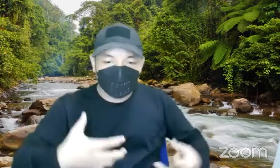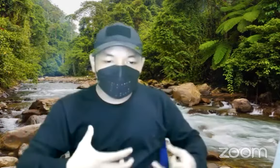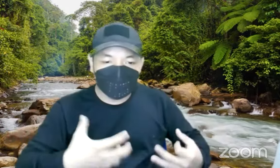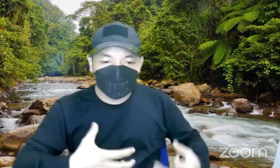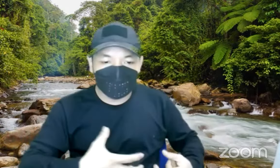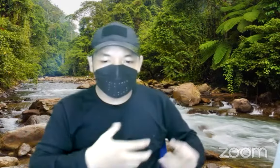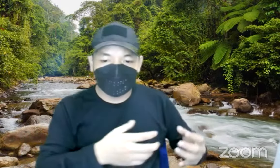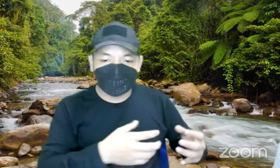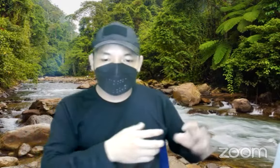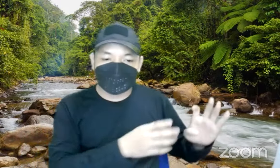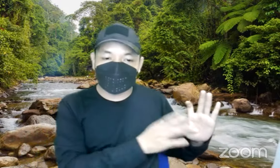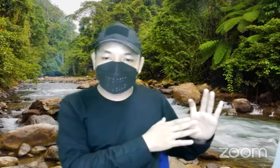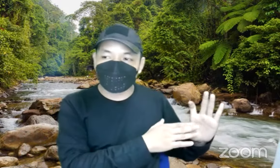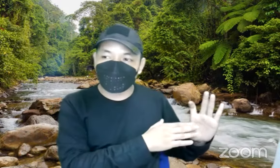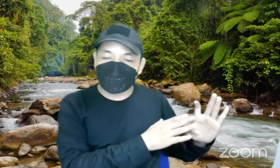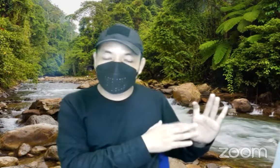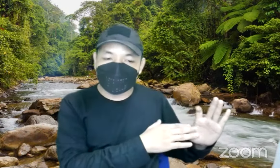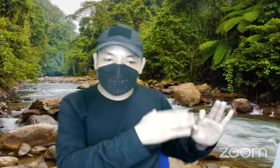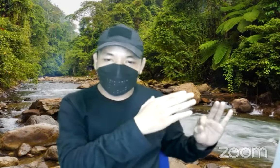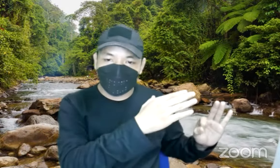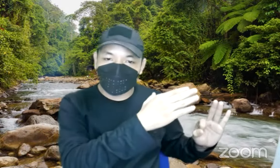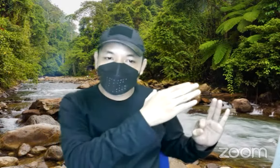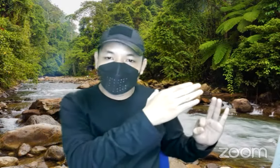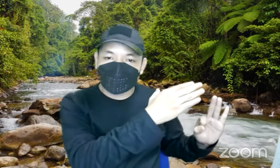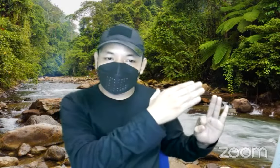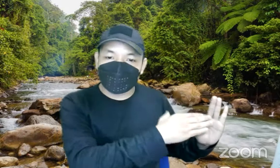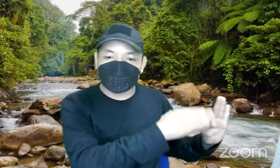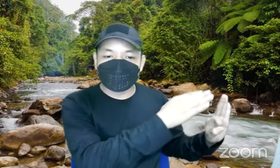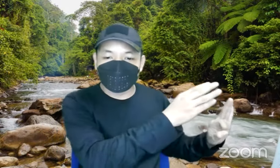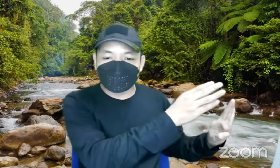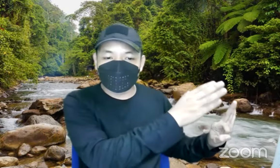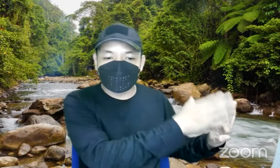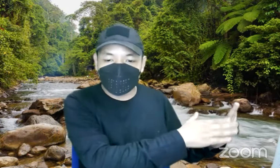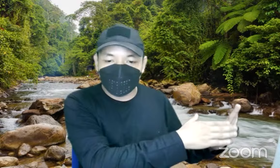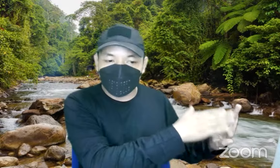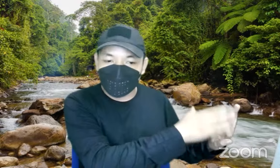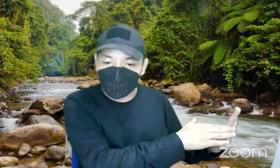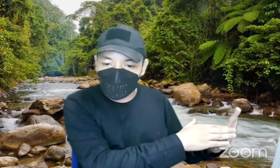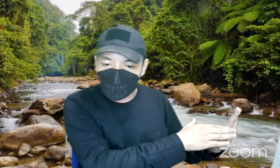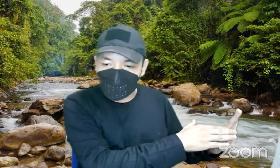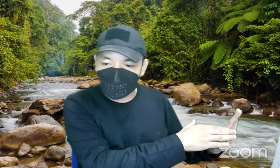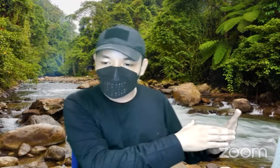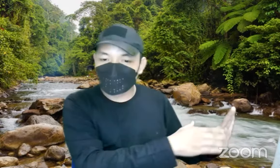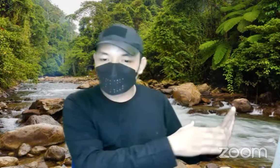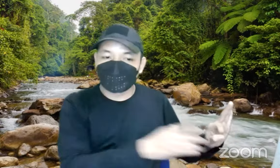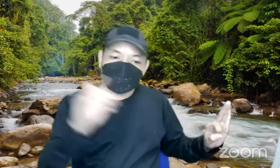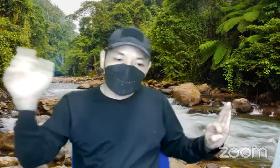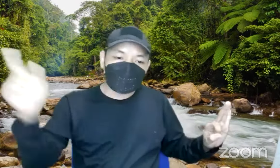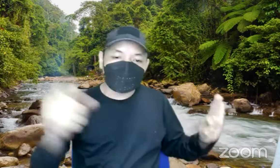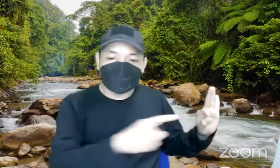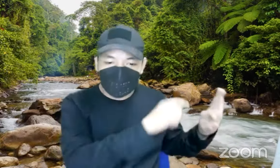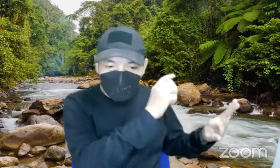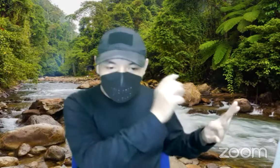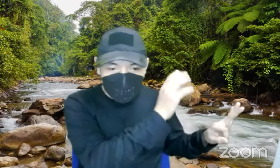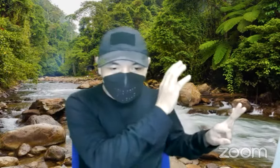အဲ့ဒီနဲ့ရပ်တည်ဖို့ကြိုးစားနေတယ်နော်စစ်မှန်တဲ့ဒီမိုကရေစီပုံစံလိုပုံဖော်နေပါတယ်လက်နဲ့ရောင်းထားတာ